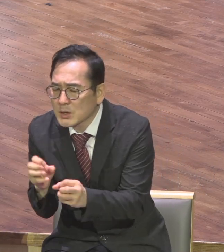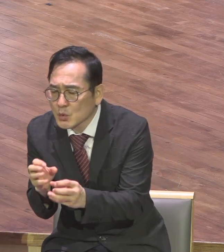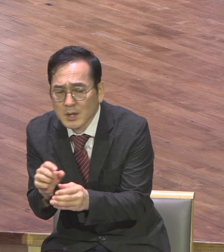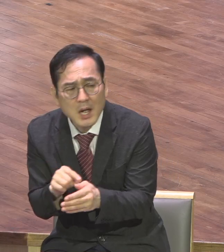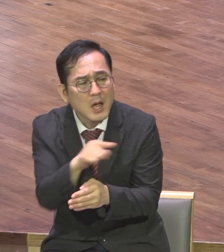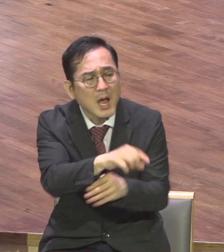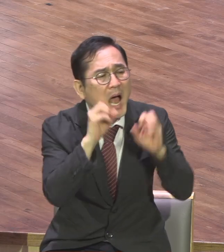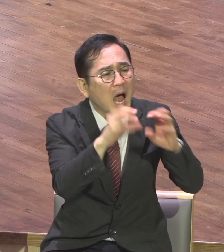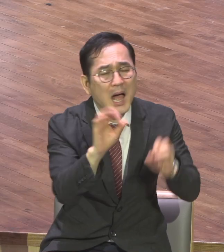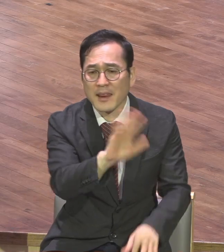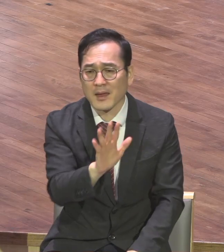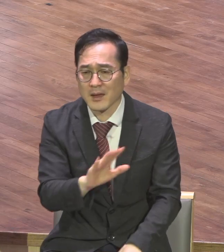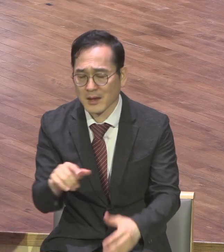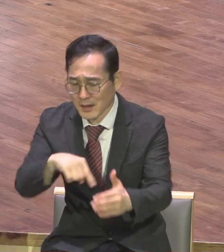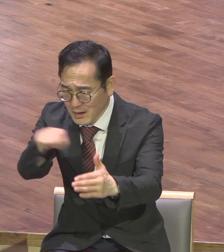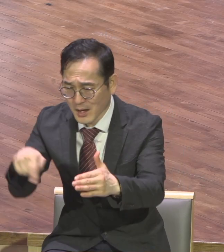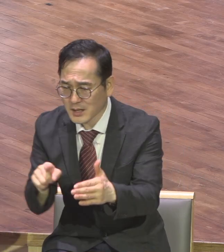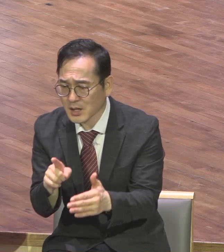속삭이고,